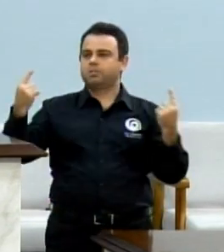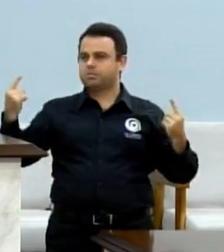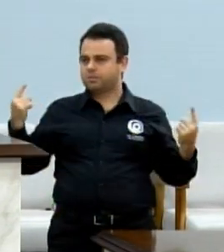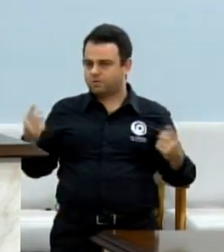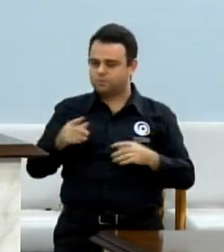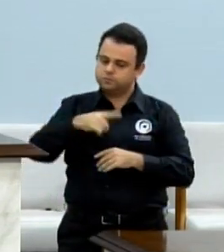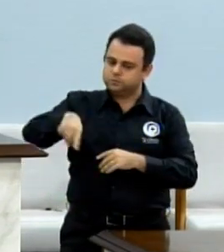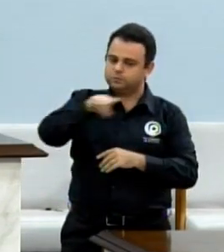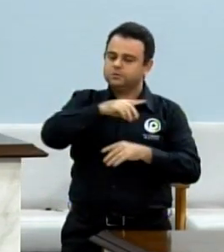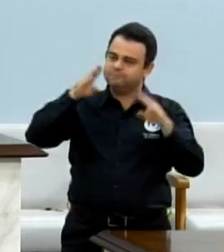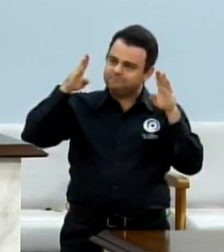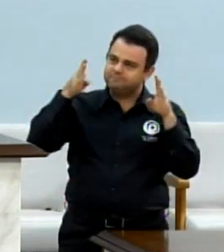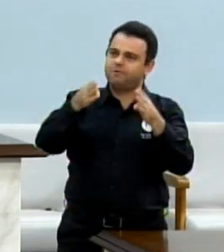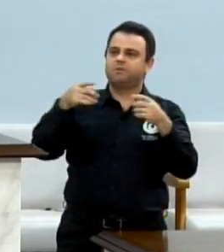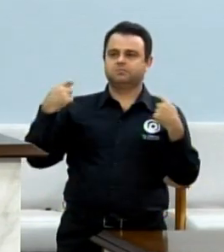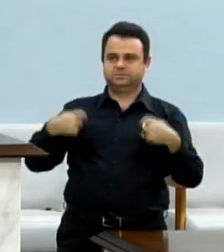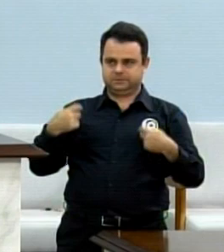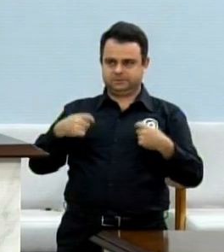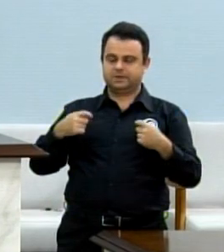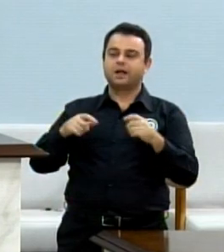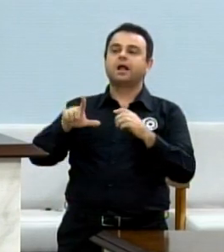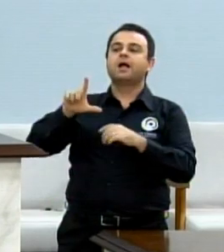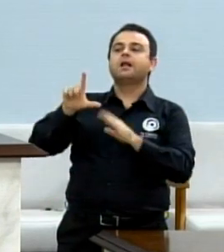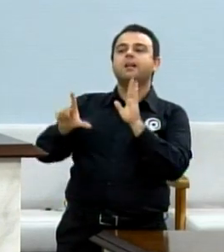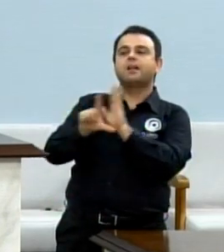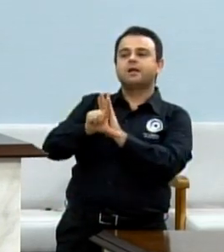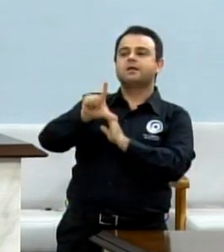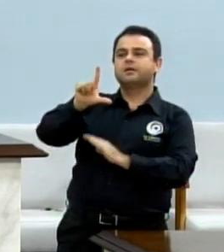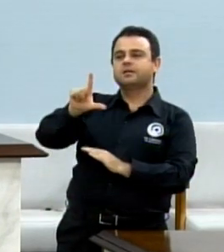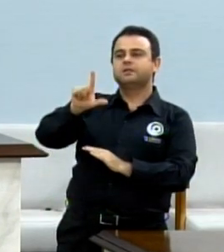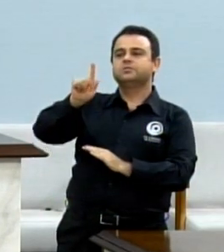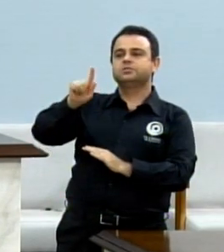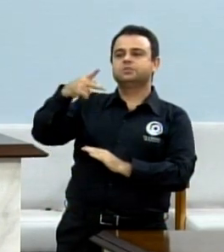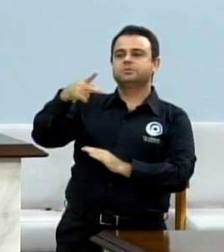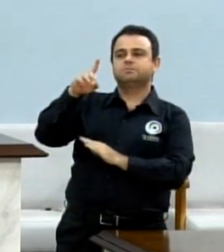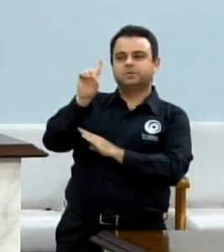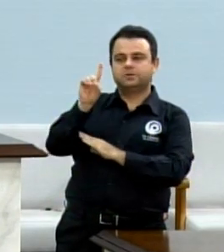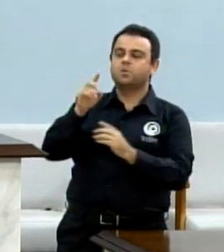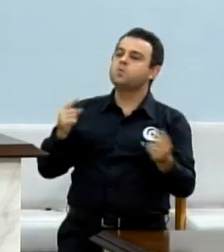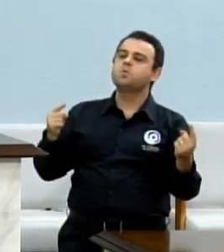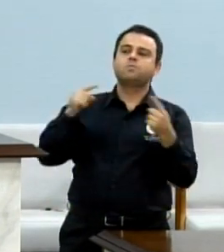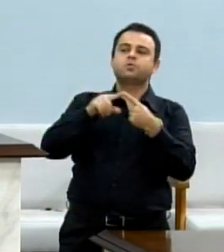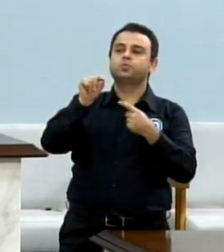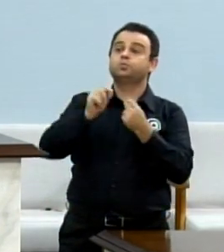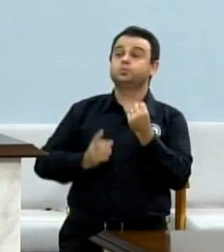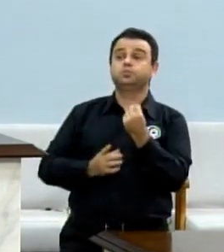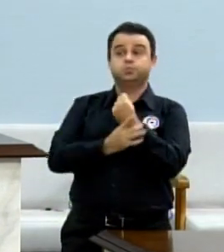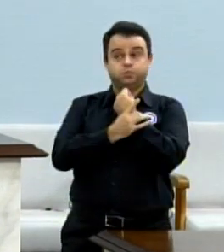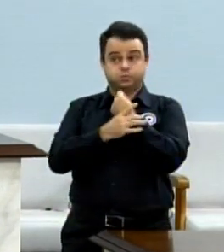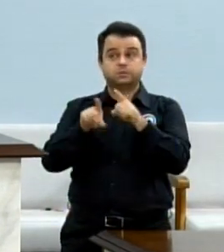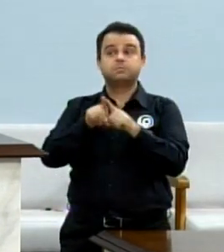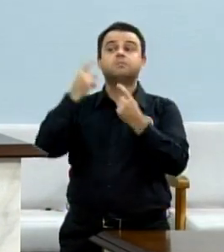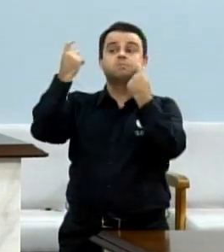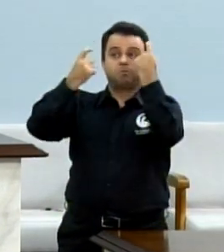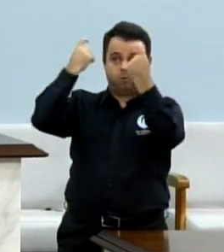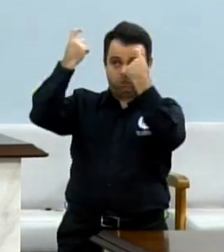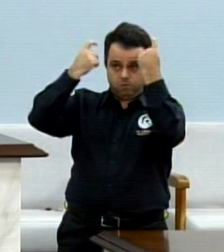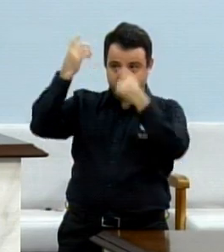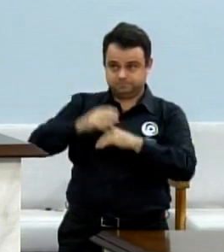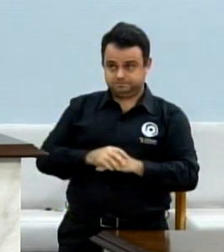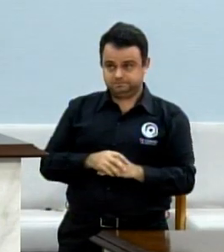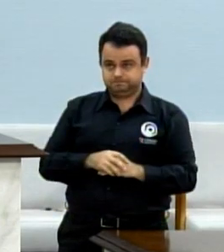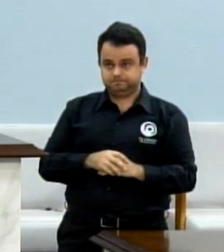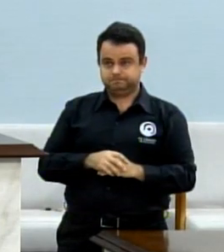gente previa, né? A Lei Geral de Proteção de Dados ela está ligada diretamente à segurança e à preocupação. Trazer aqui